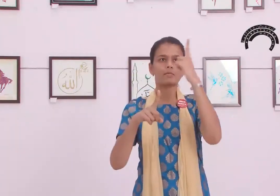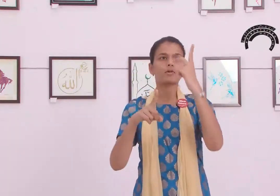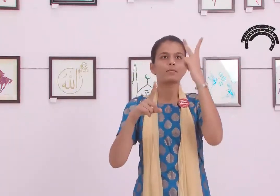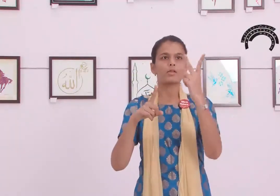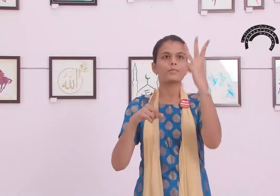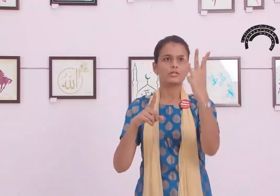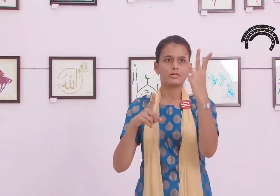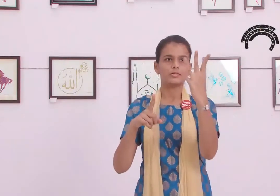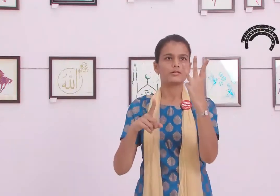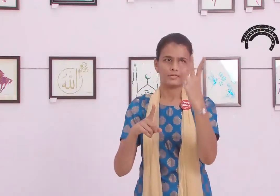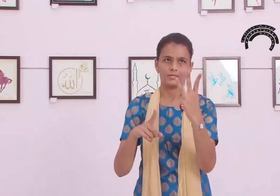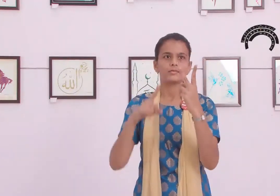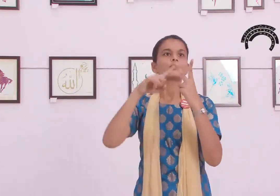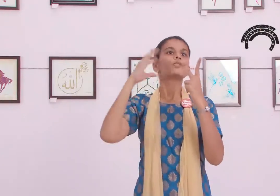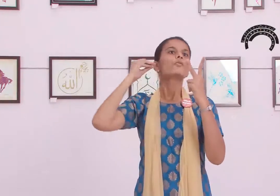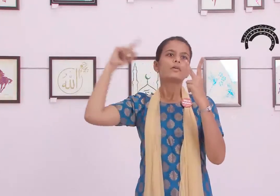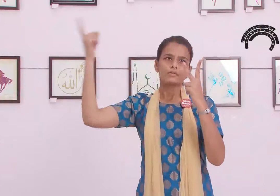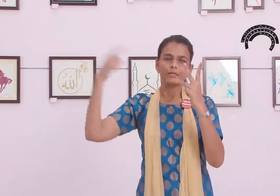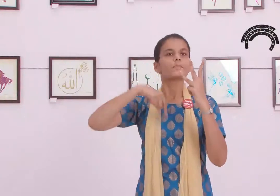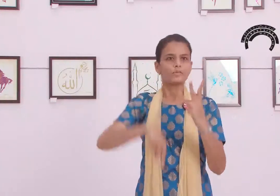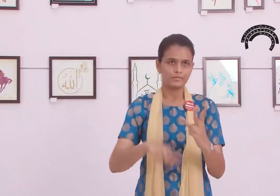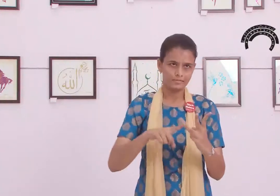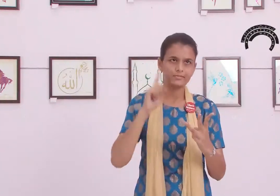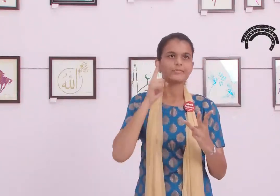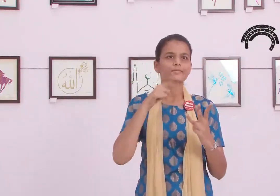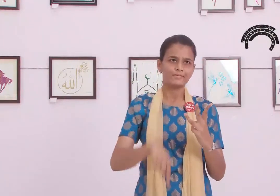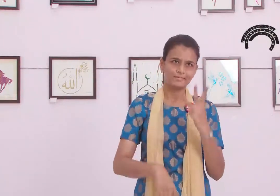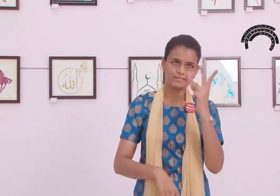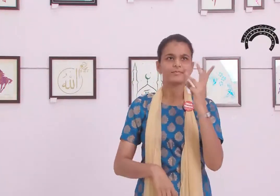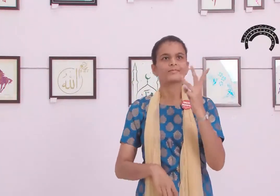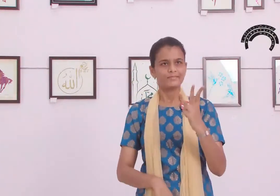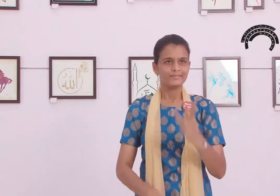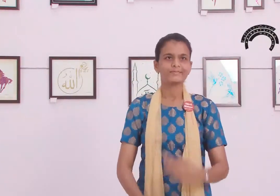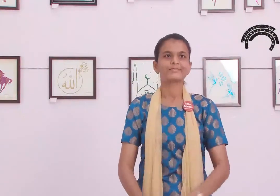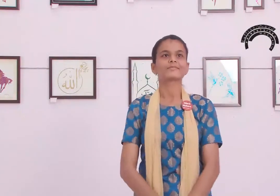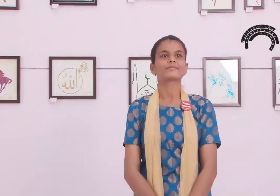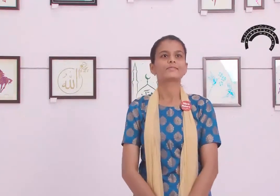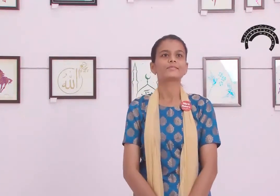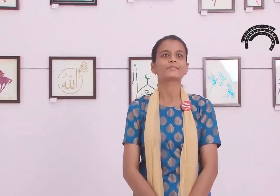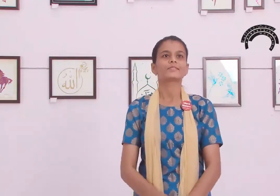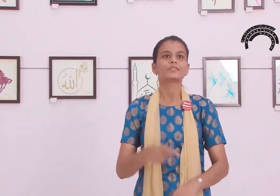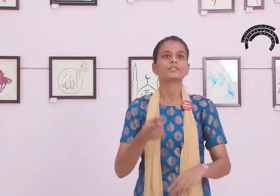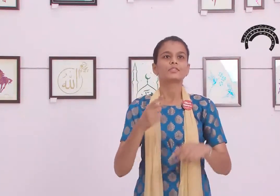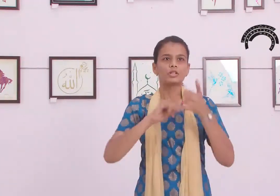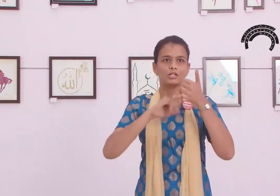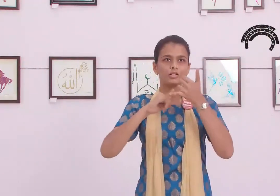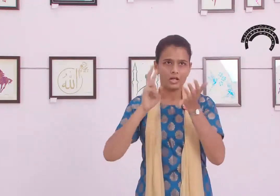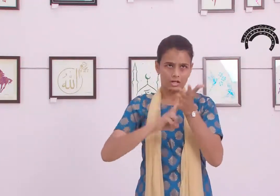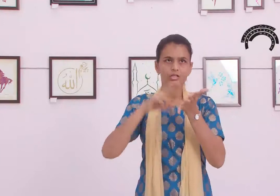પહેલા એમણે 2 એક્ઝિબિશન કર્યા છે અને આ એમનું ત્રીજું એક્ઝિબિશન છે. ઉપરાંત એમણે સીએનમાં જે ફાઇનાન્સનો 5 વર્ષનો